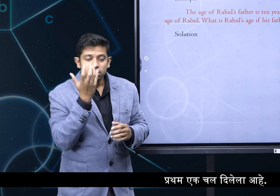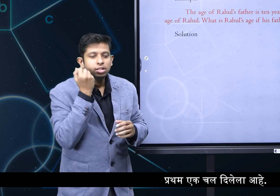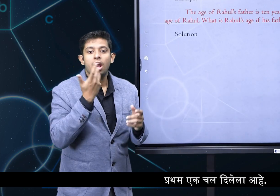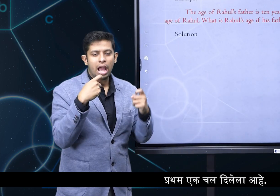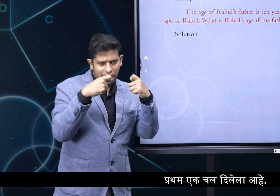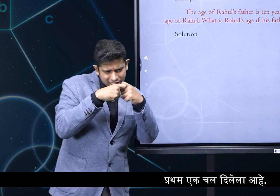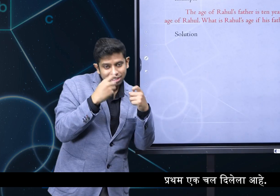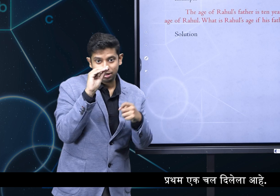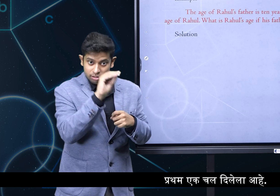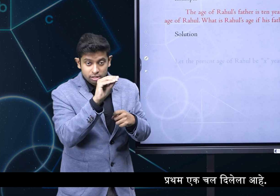प्रथम एक चल दिलेला आहे.